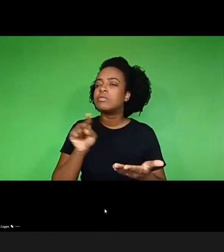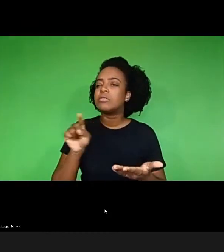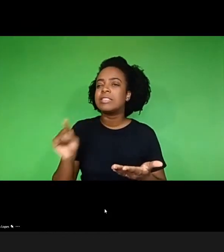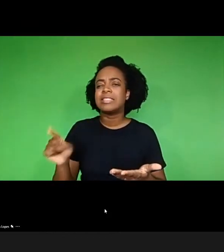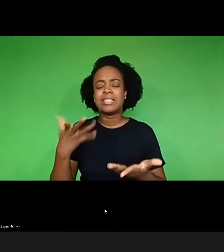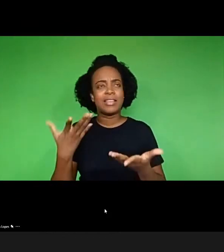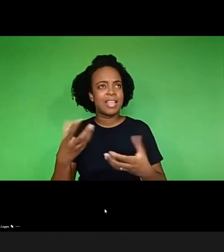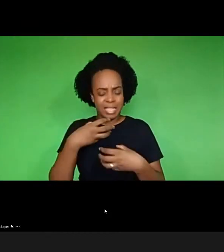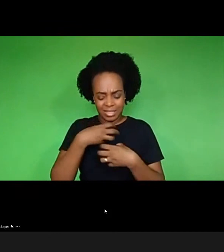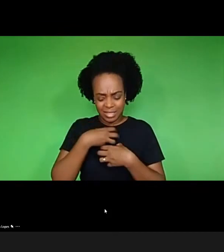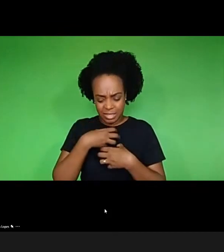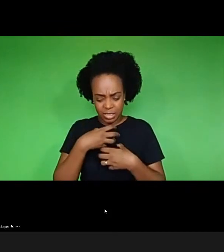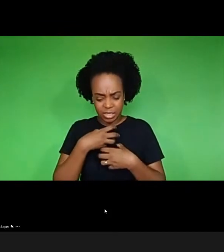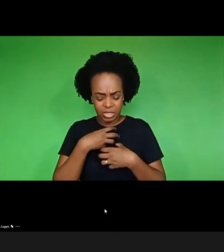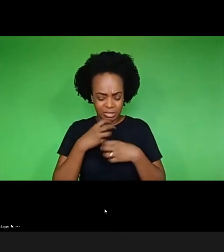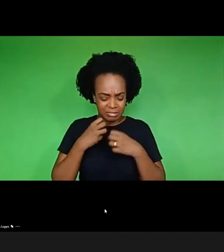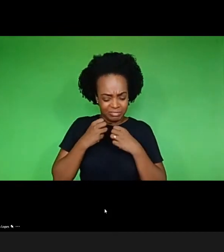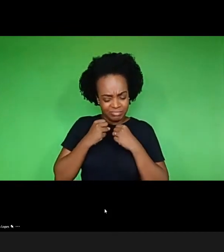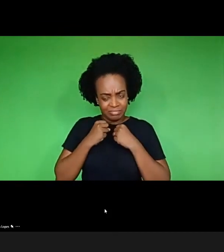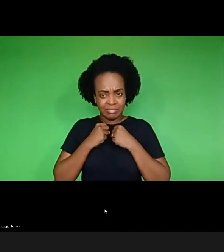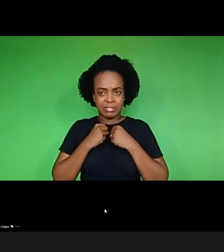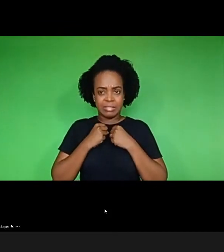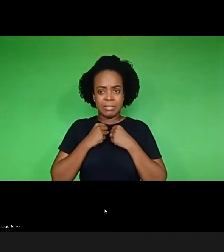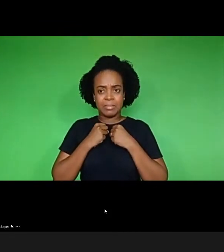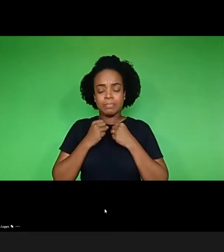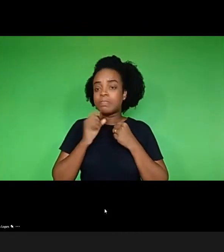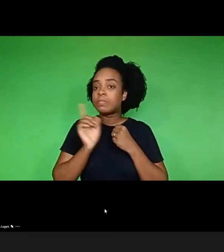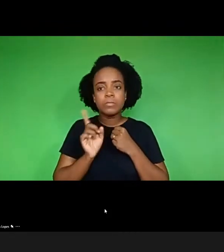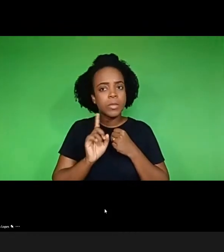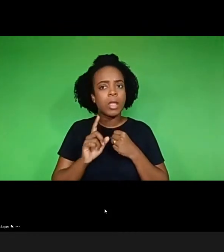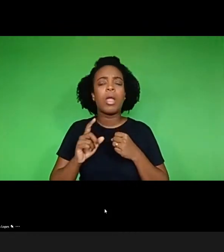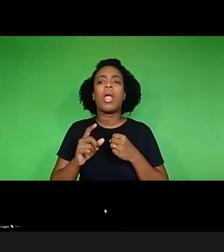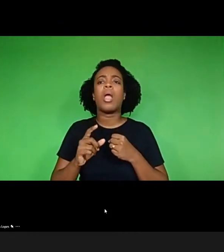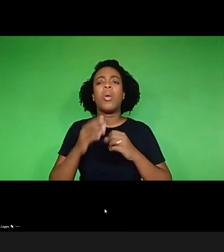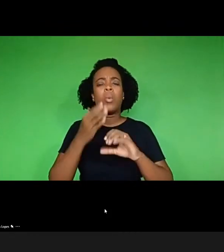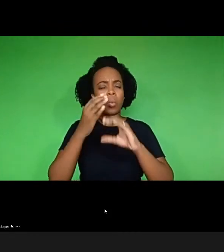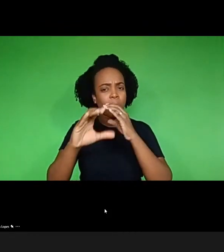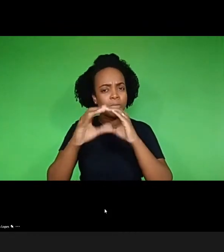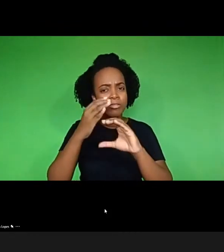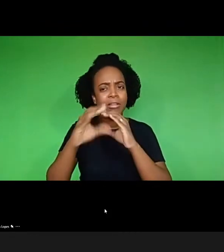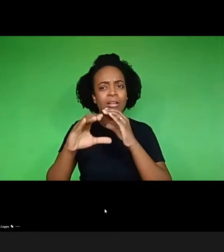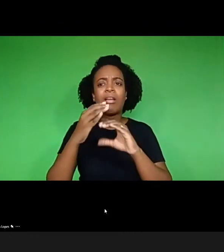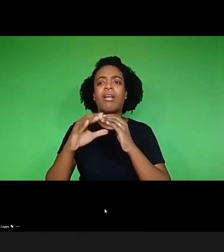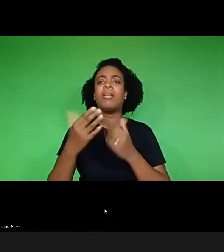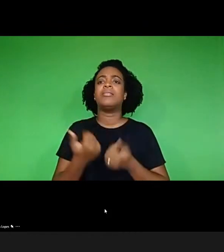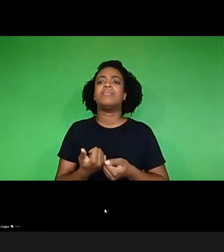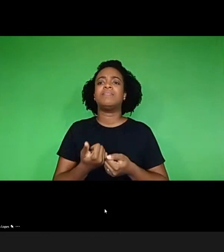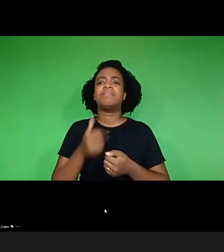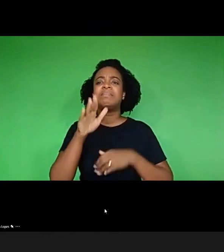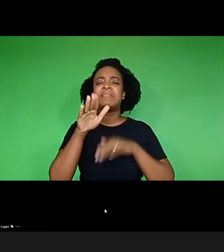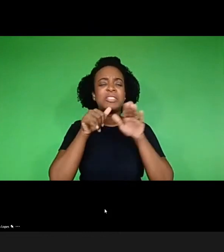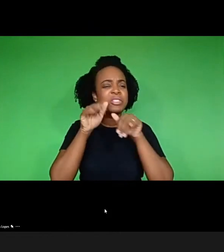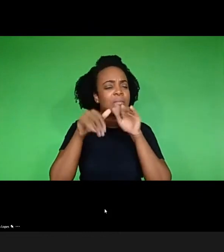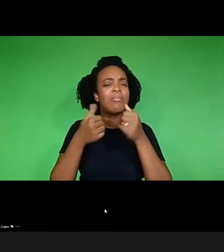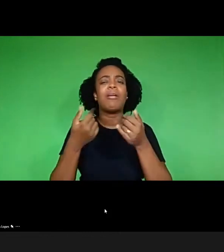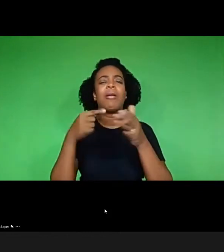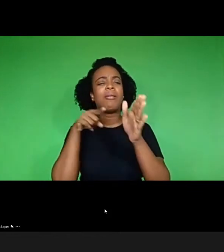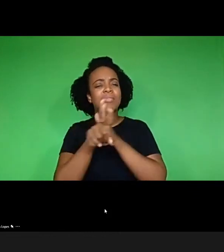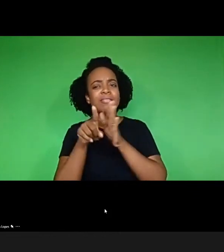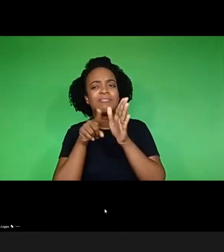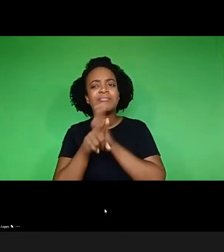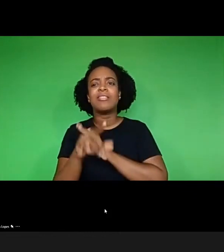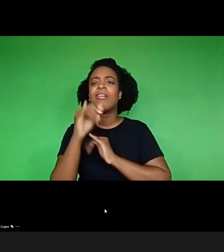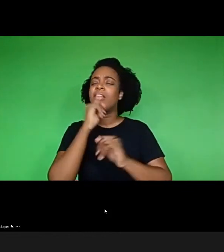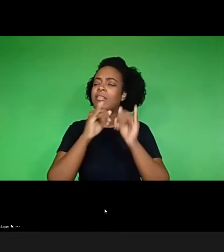sintam-se retraídos de nos comunicar, de comunicar o nosso corpo técnico-pedagógico, de comunicar a gente